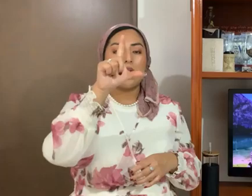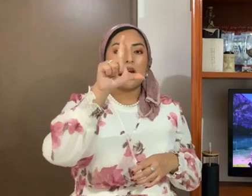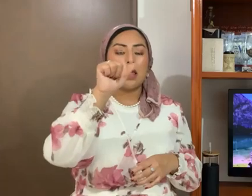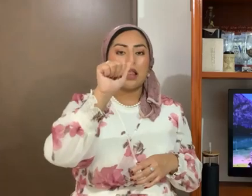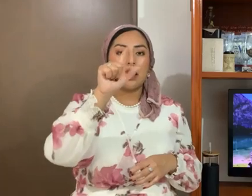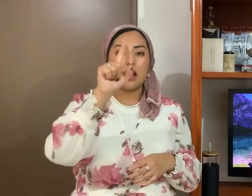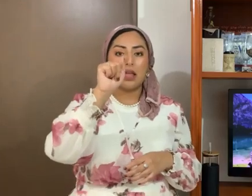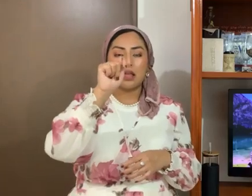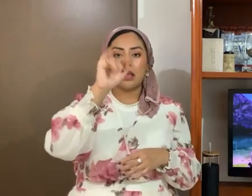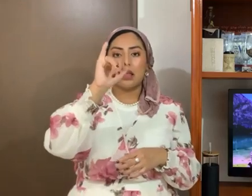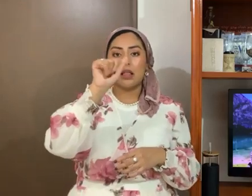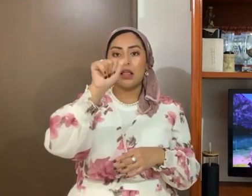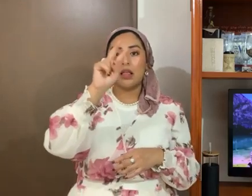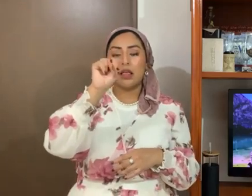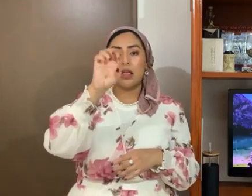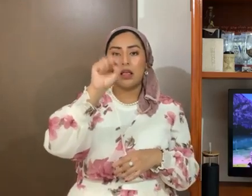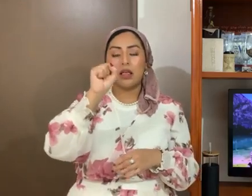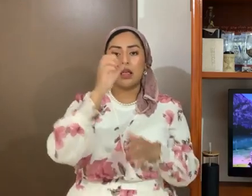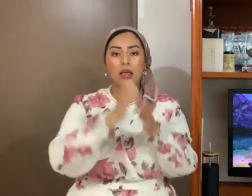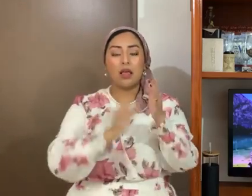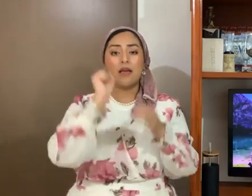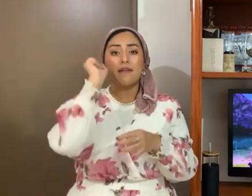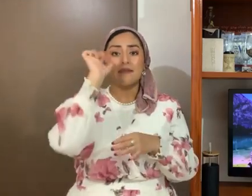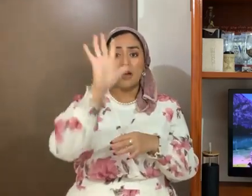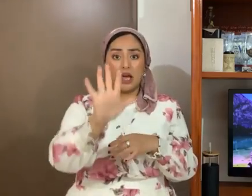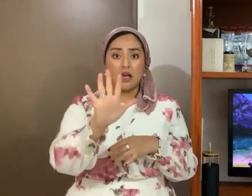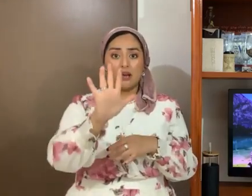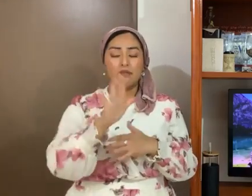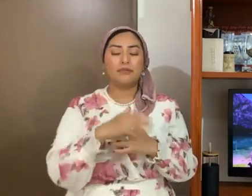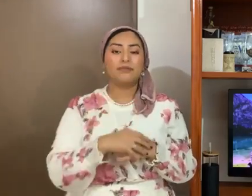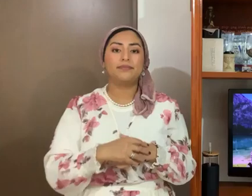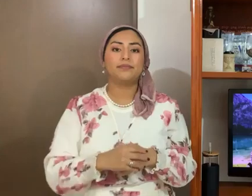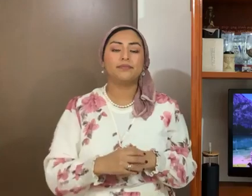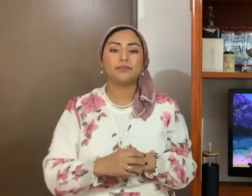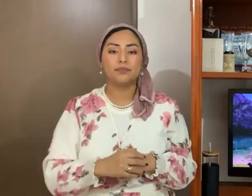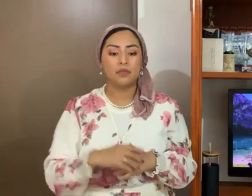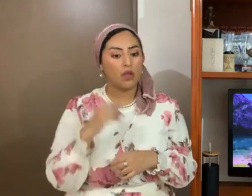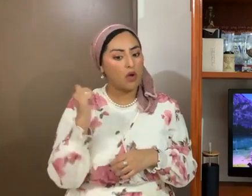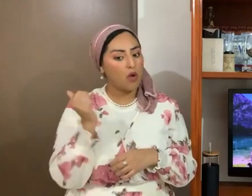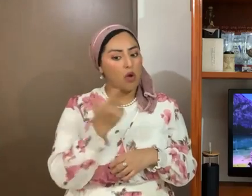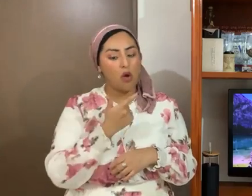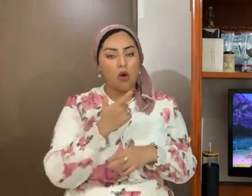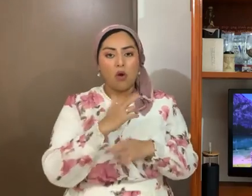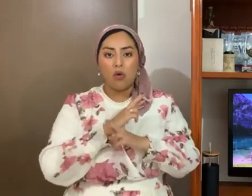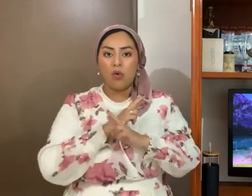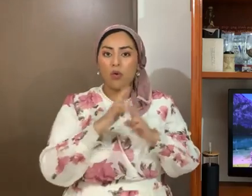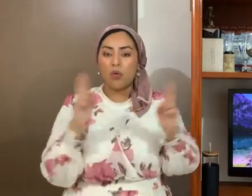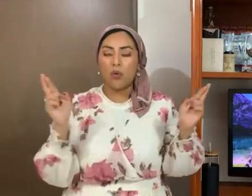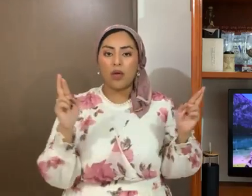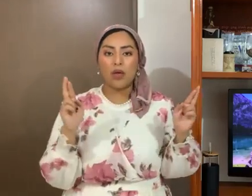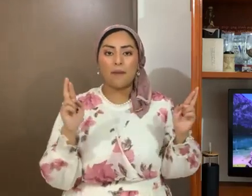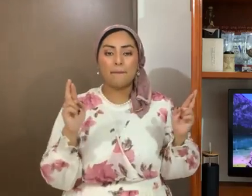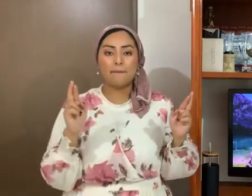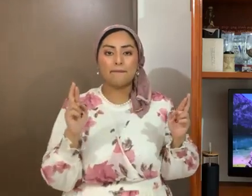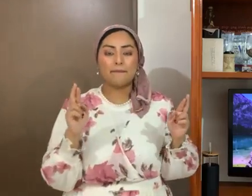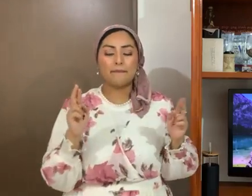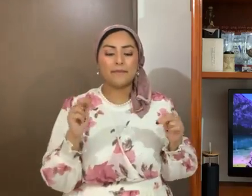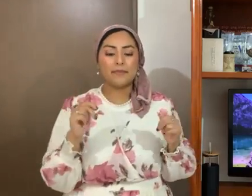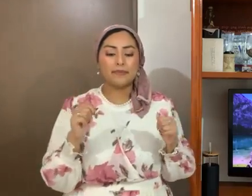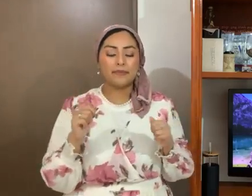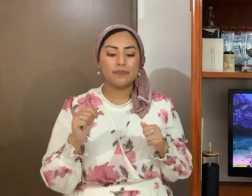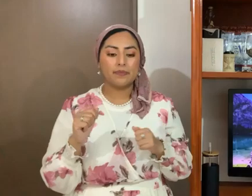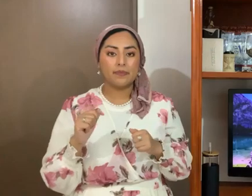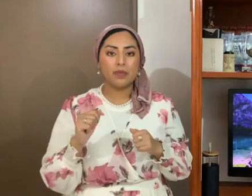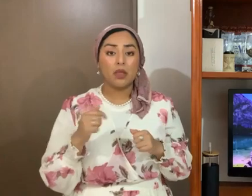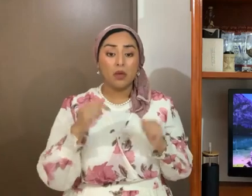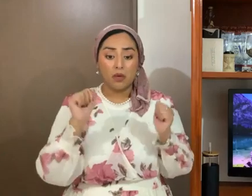Vamos a volver a repasar las obras de la carne, para que así todos estemos seguros, podamos calificarnos y decir, sí,